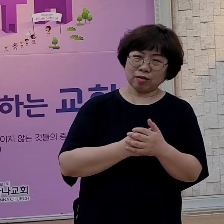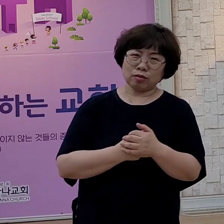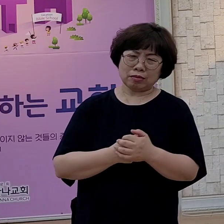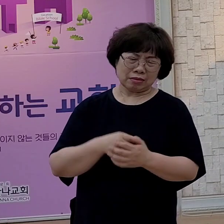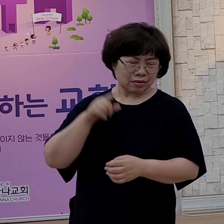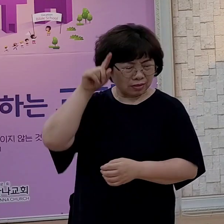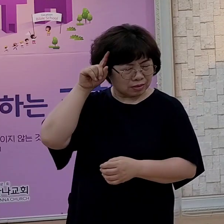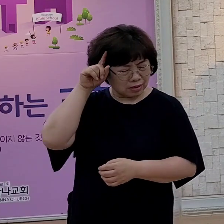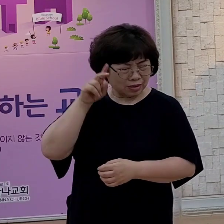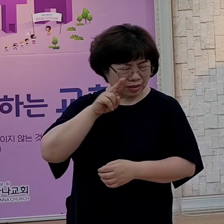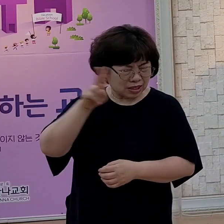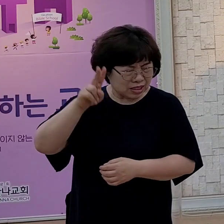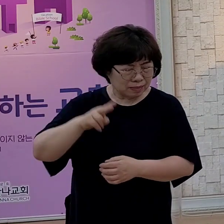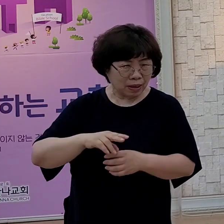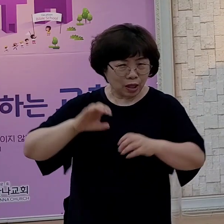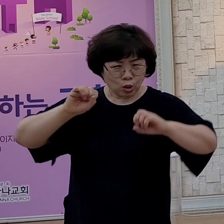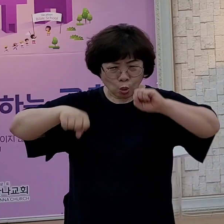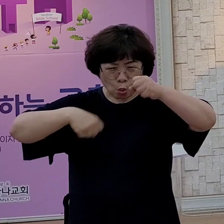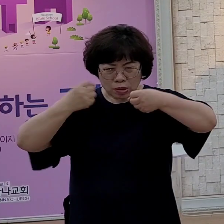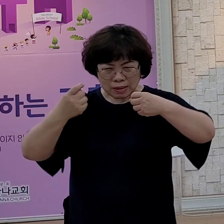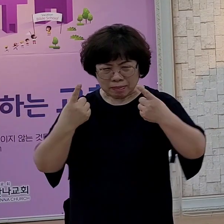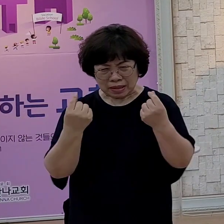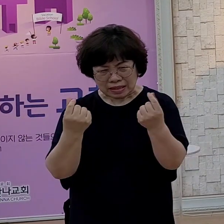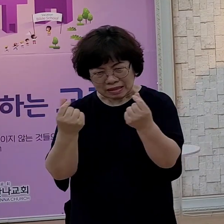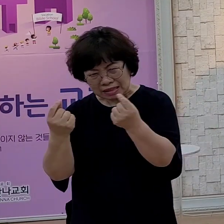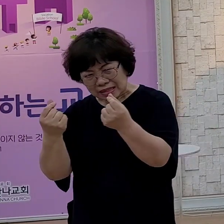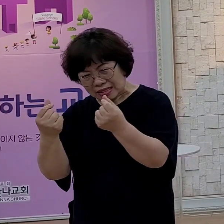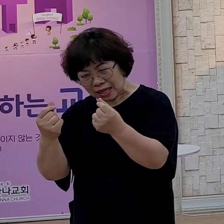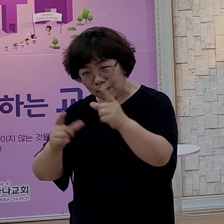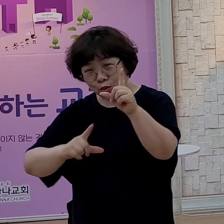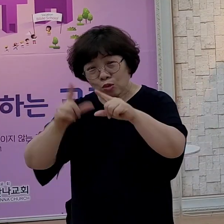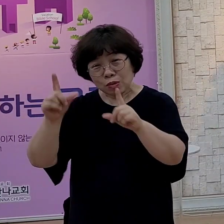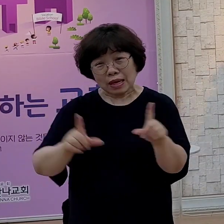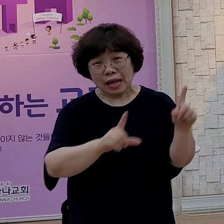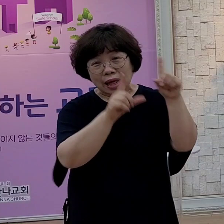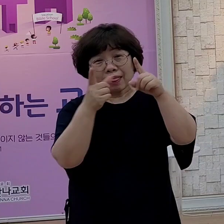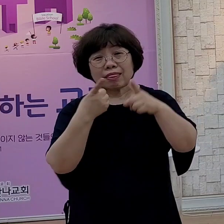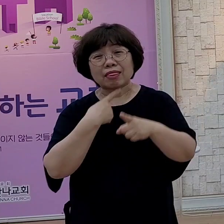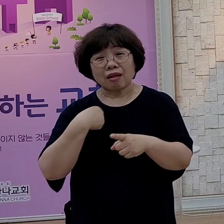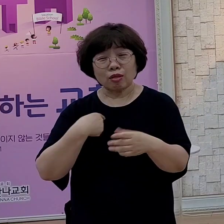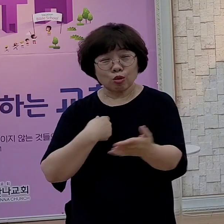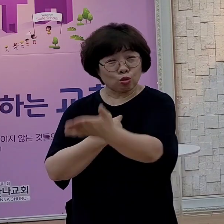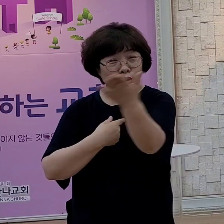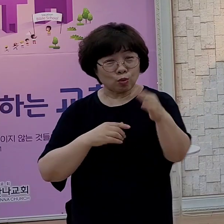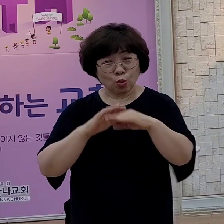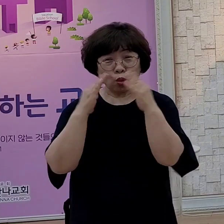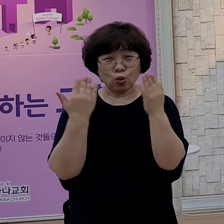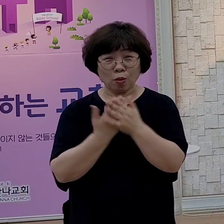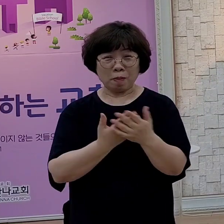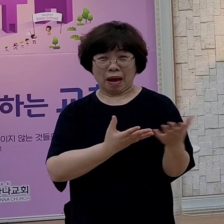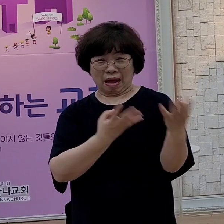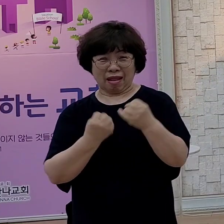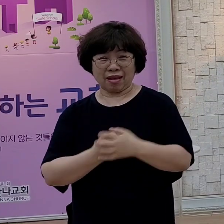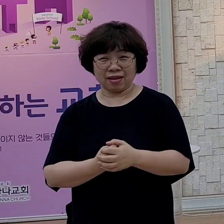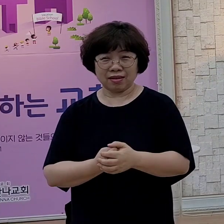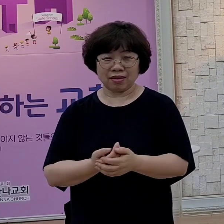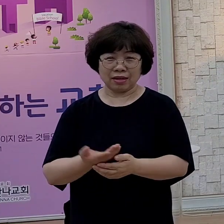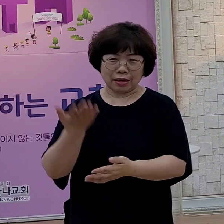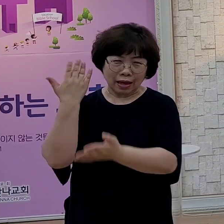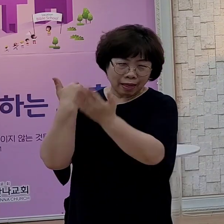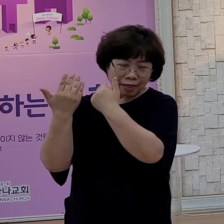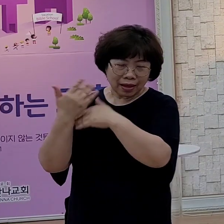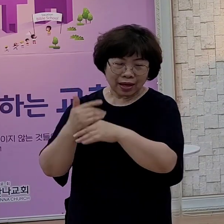막 그렇게 살았던 분들도 계셨을 것입니다. 그런데 옛날에 우리가 그렇게